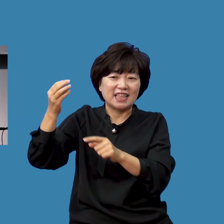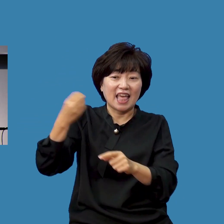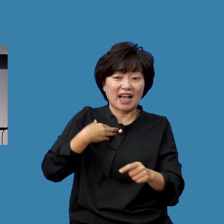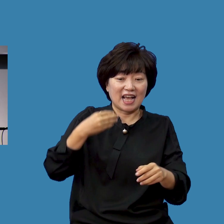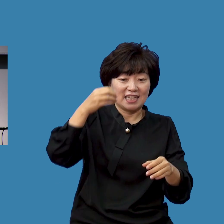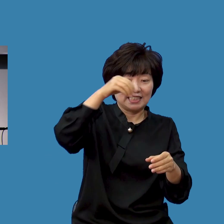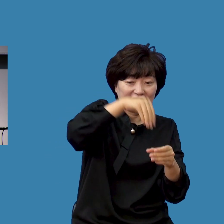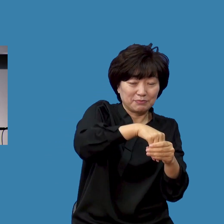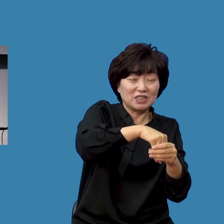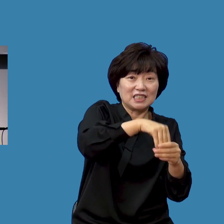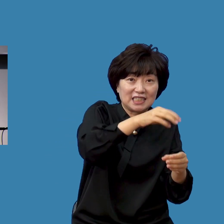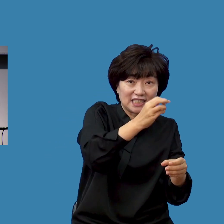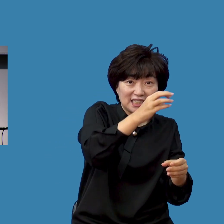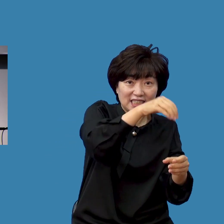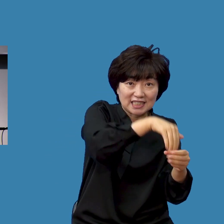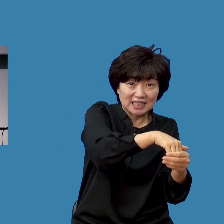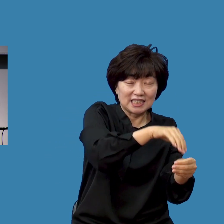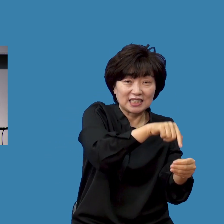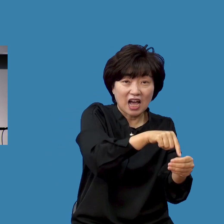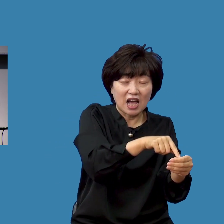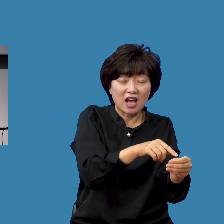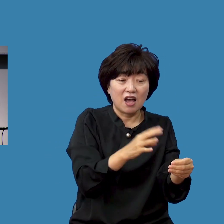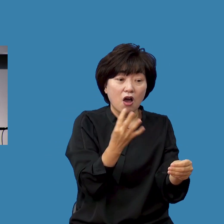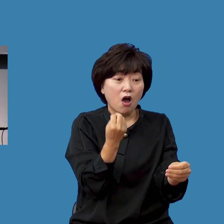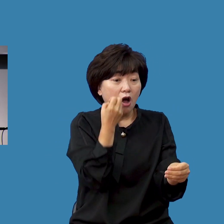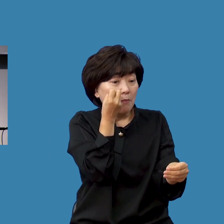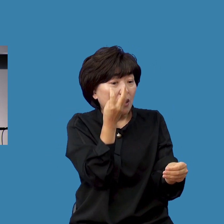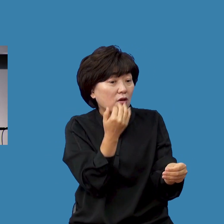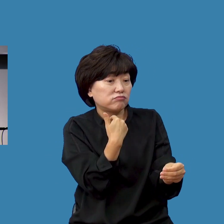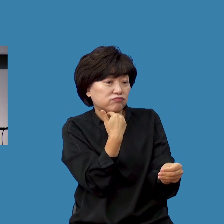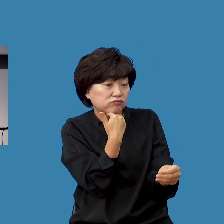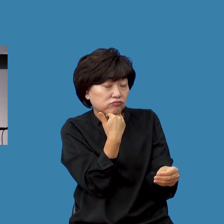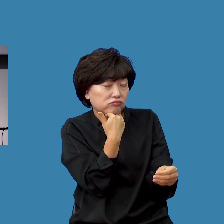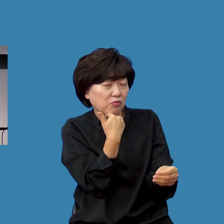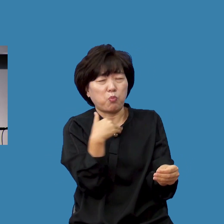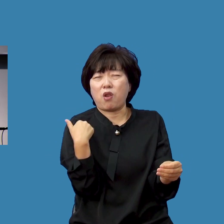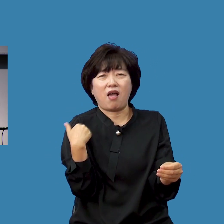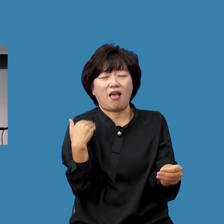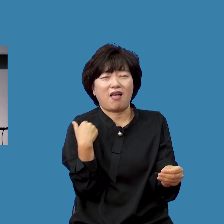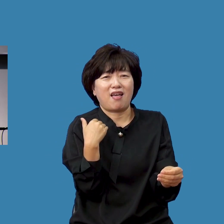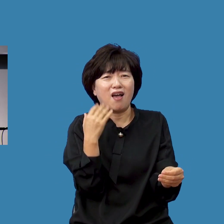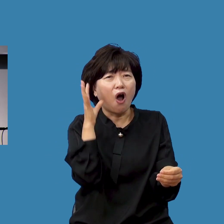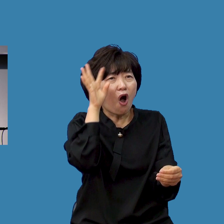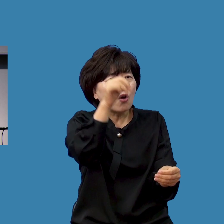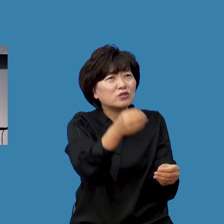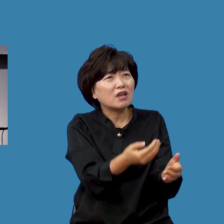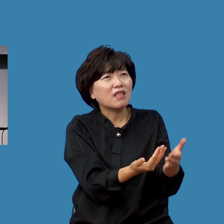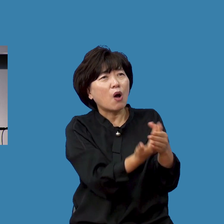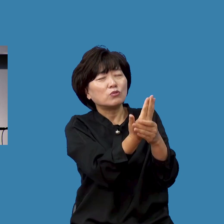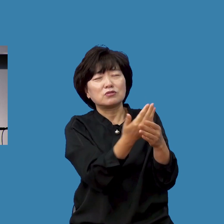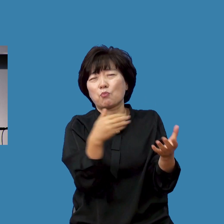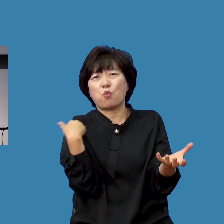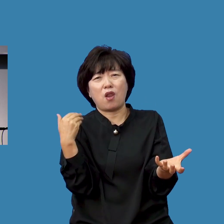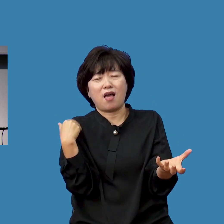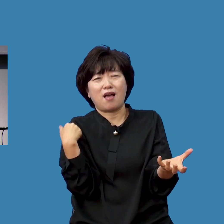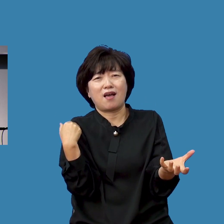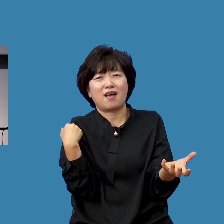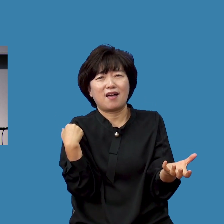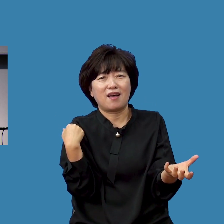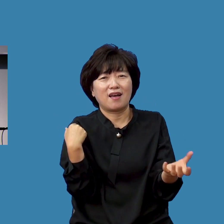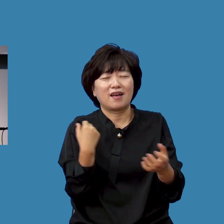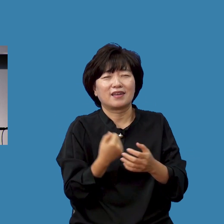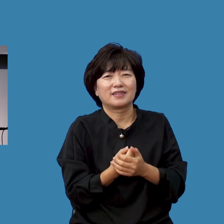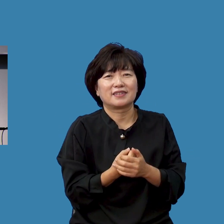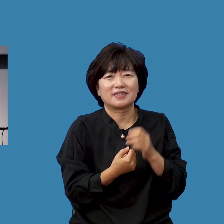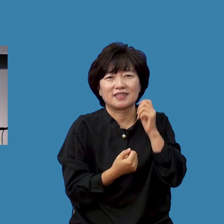심은 씨앗이 있는데 우리는 그 씨앗이 얼마나 있어야 열매 맺히는지는 잘 몰라요. 비슷한 경험들을 많이